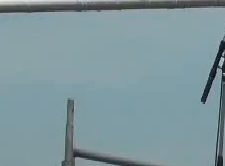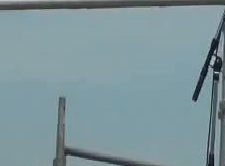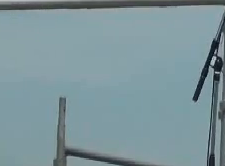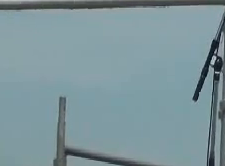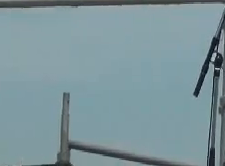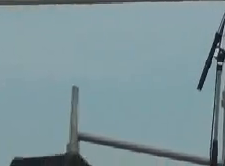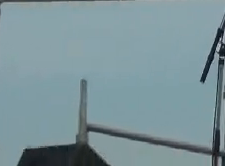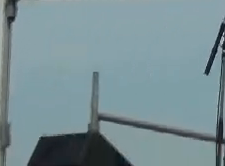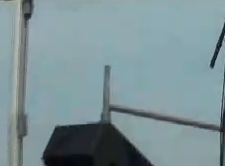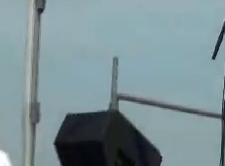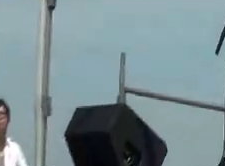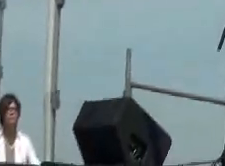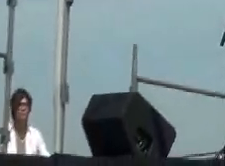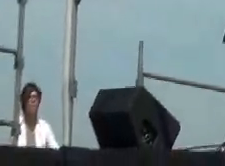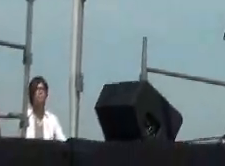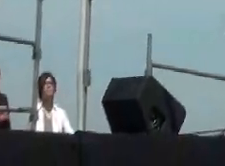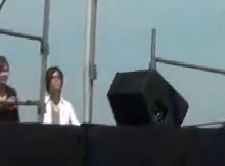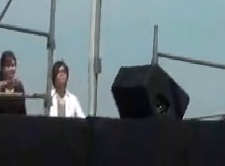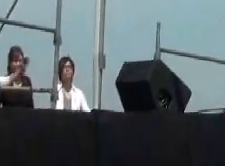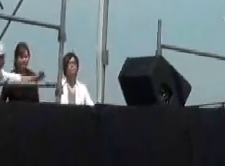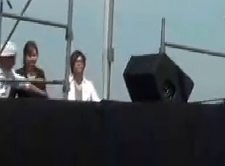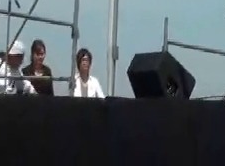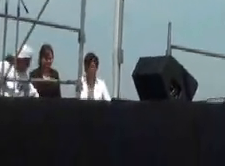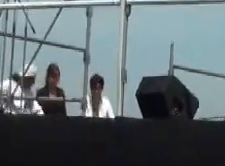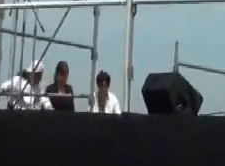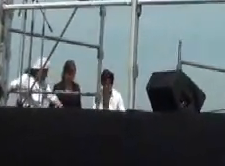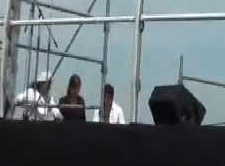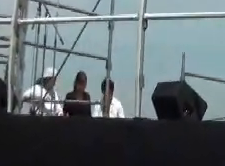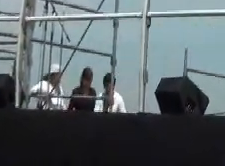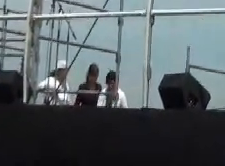でご機嫌よ。